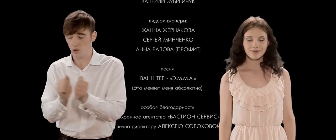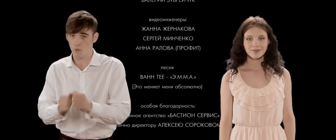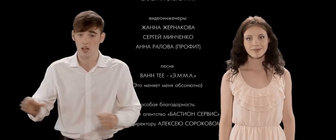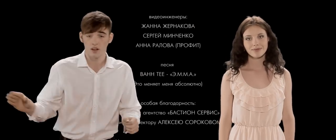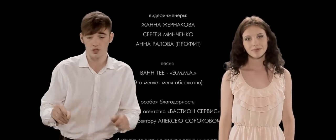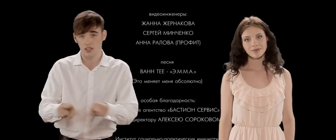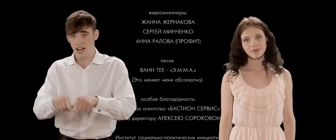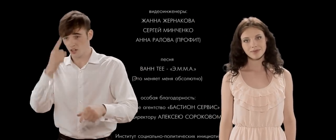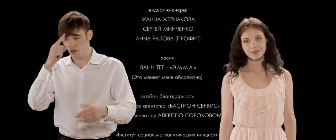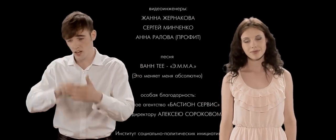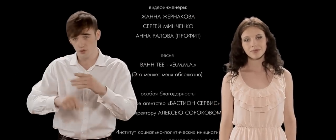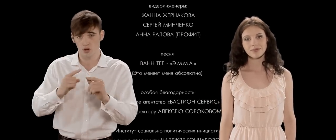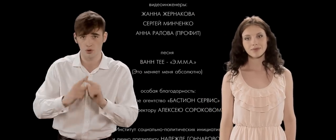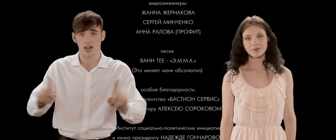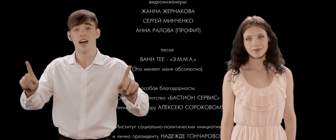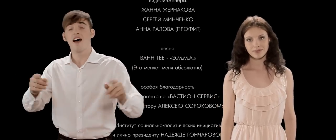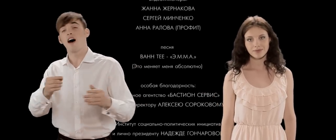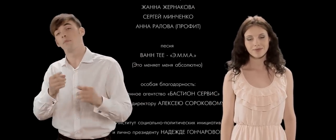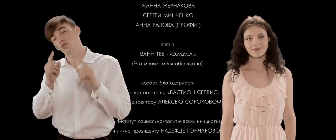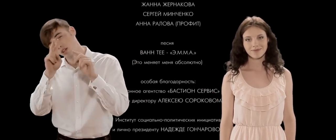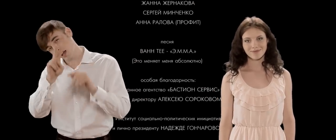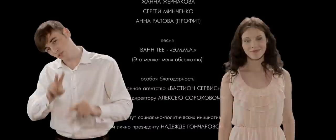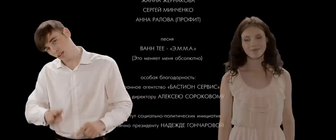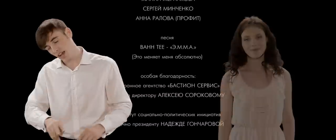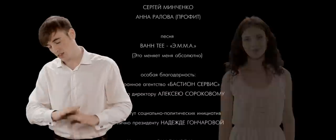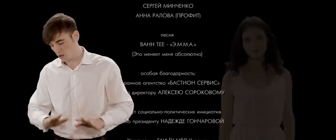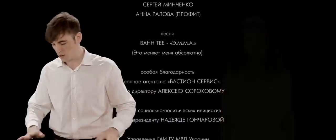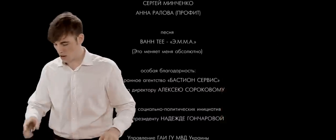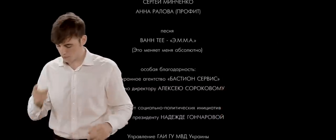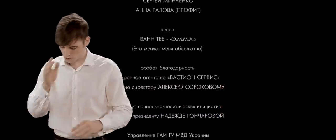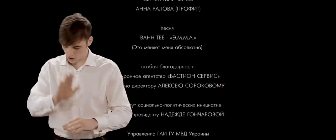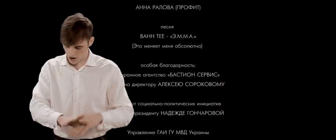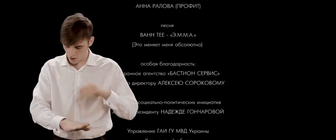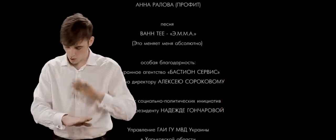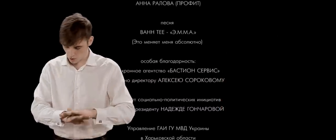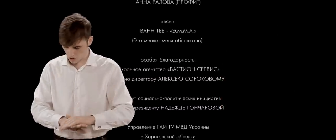такой же глупый, все так же верю в чудо. Опускаю взгляд, но не